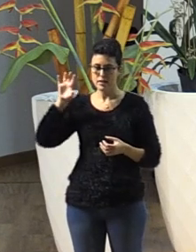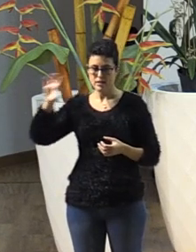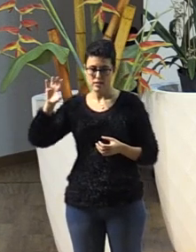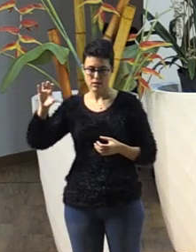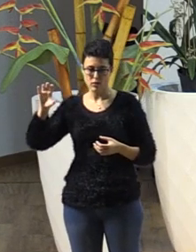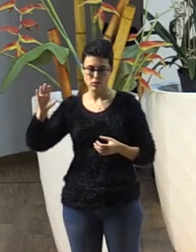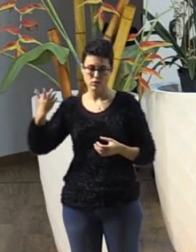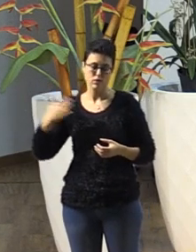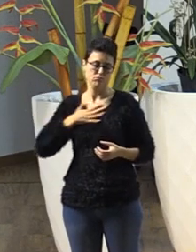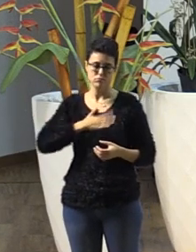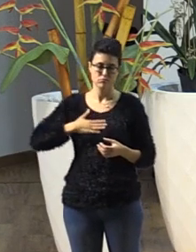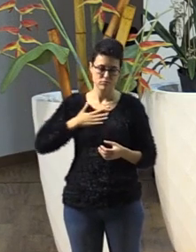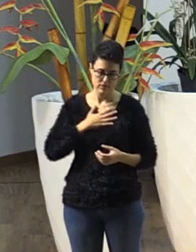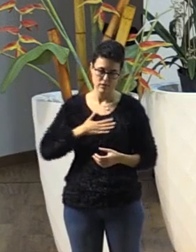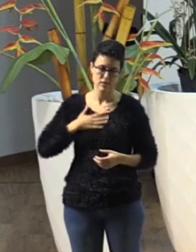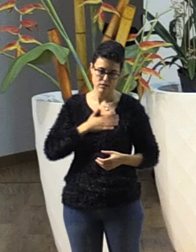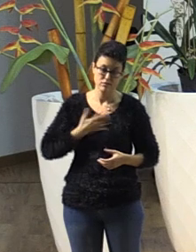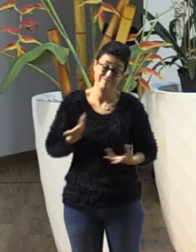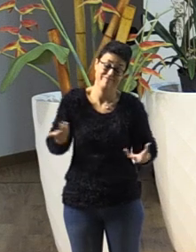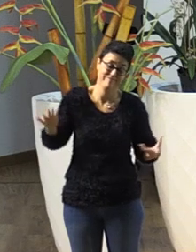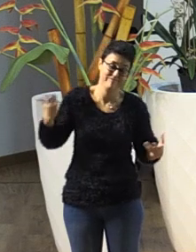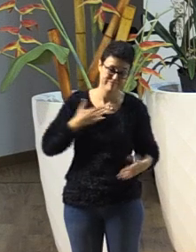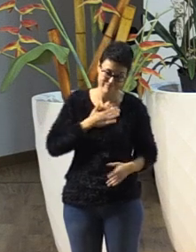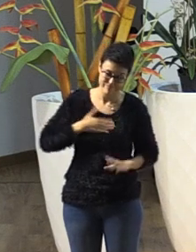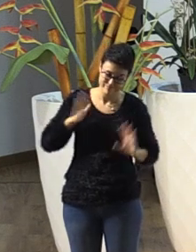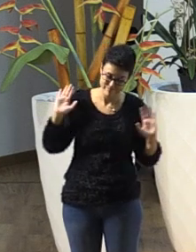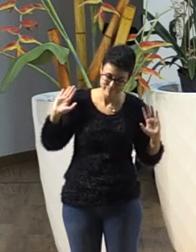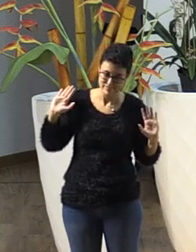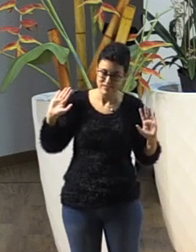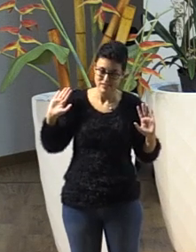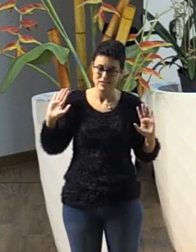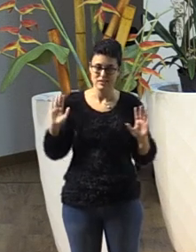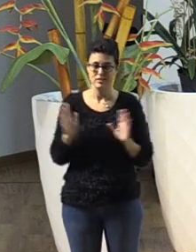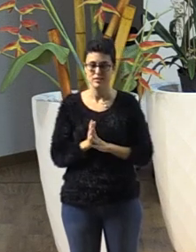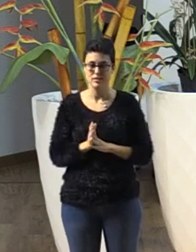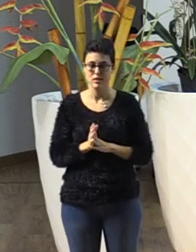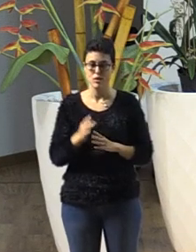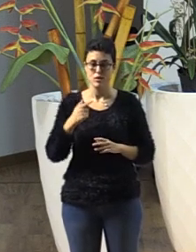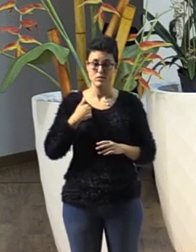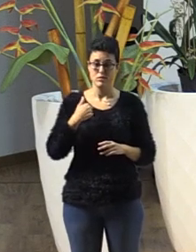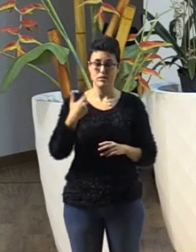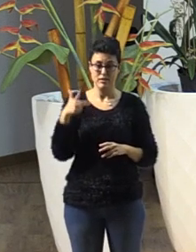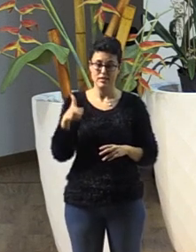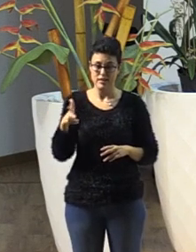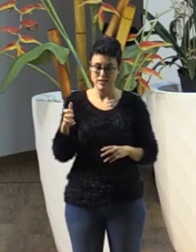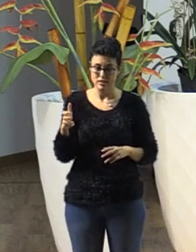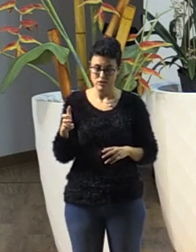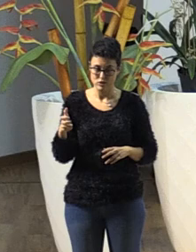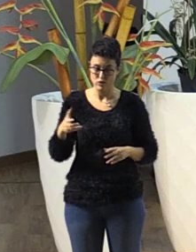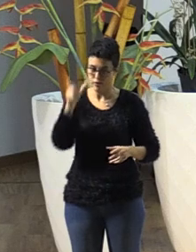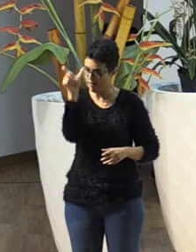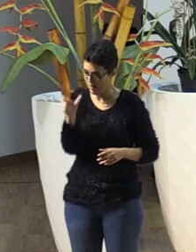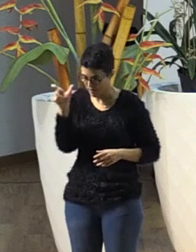bienestar, el supuesto bienestar, no está garantizando los derechos de los ciudadanos, de las